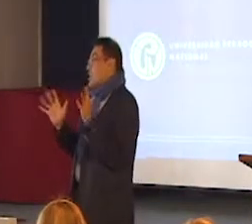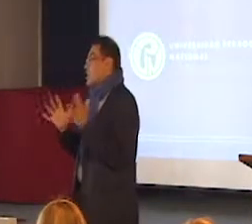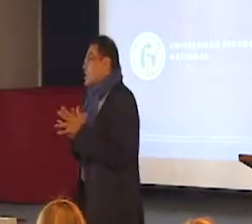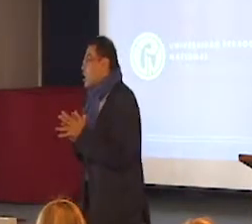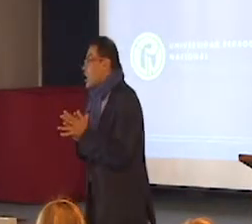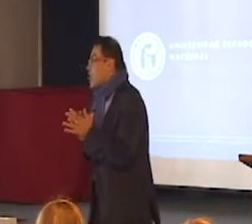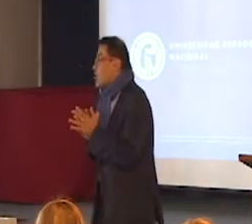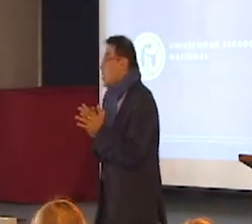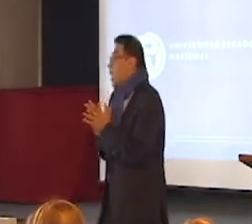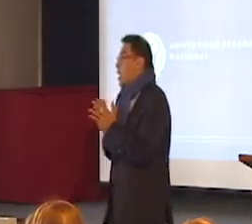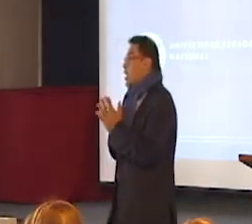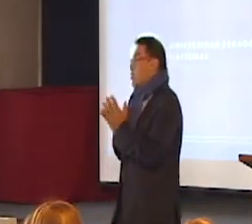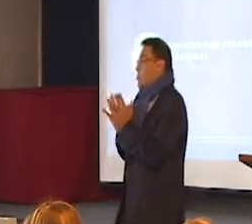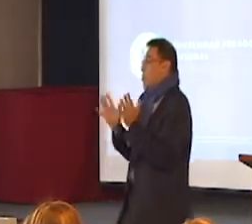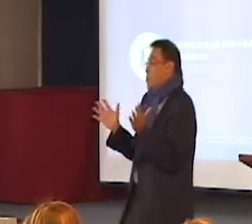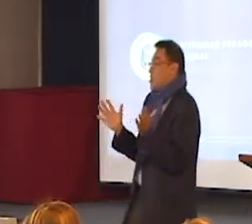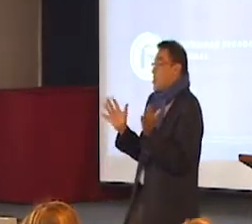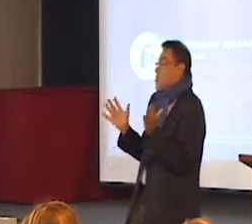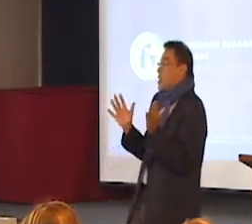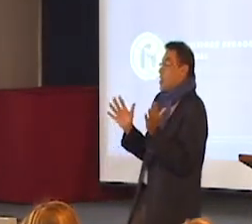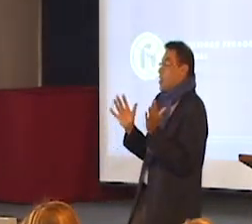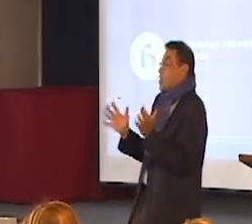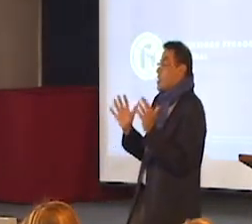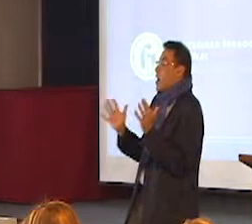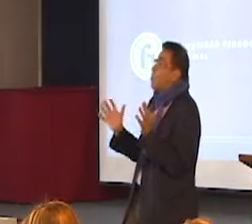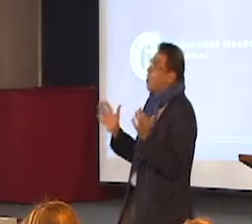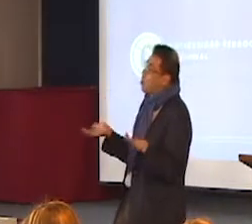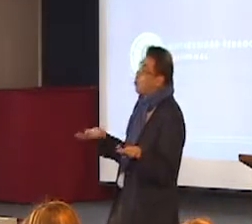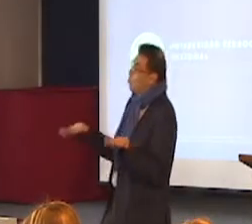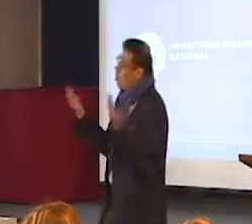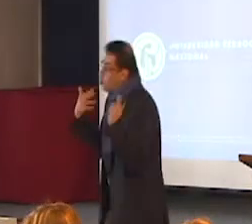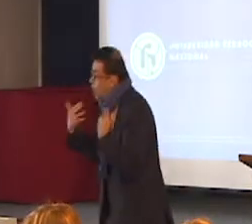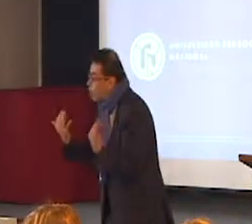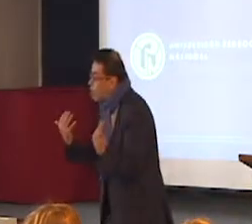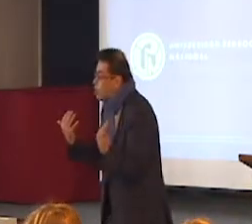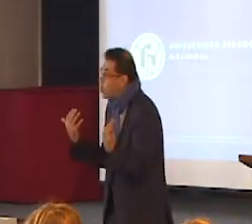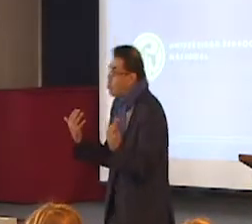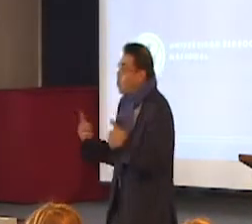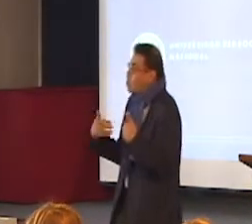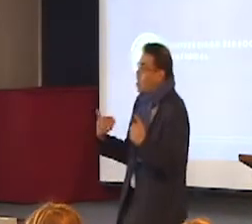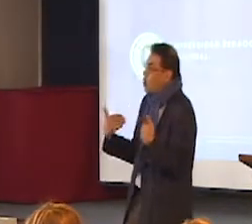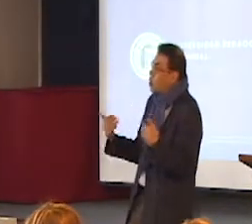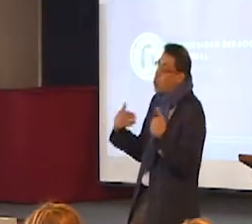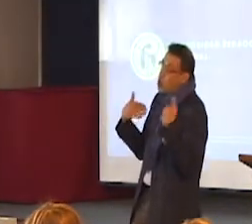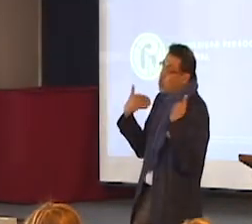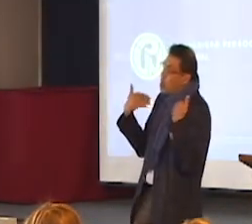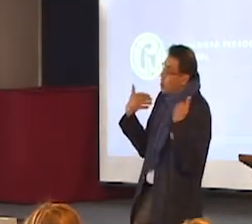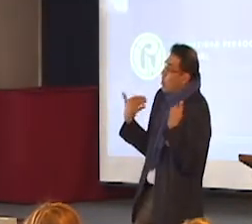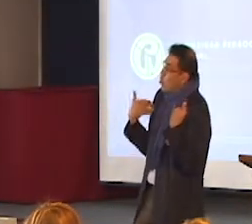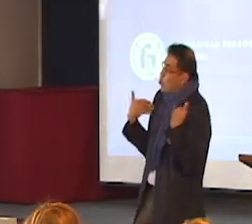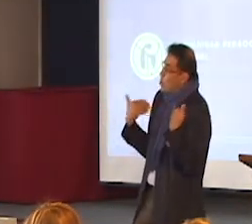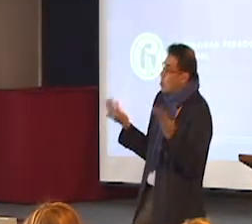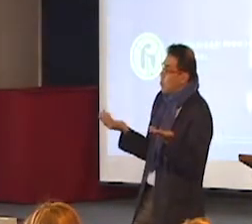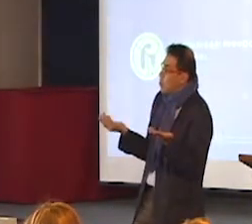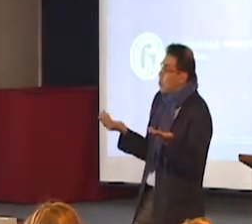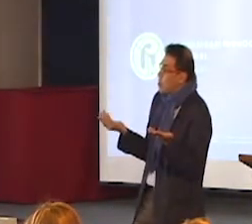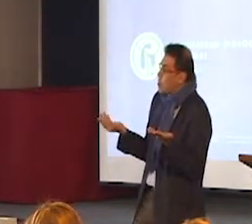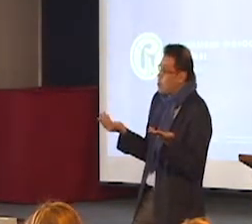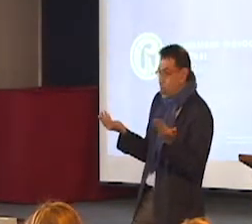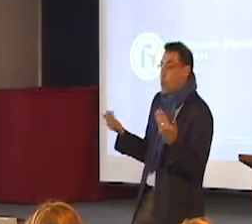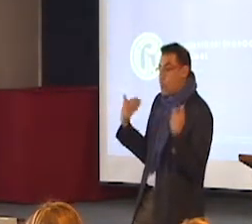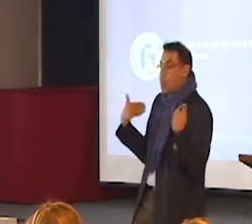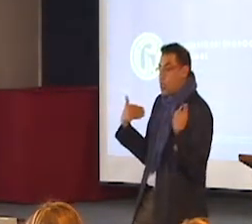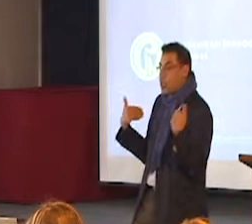creo que en ese sentido la propuesta inicial debe ser ese cambio de actitud, pero los cambios de actitud solo se dan cuando uno tiene